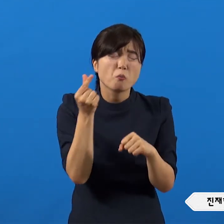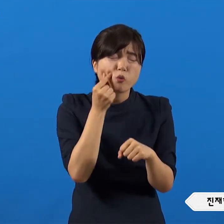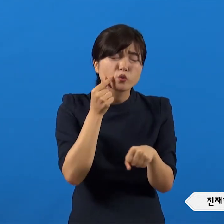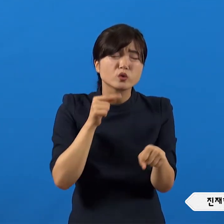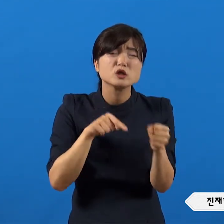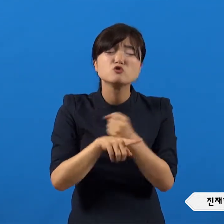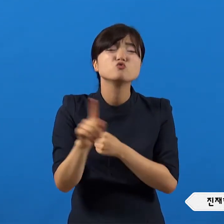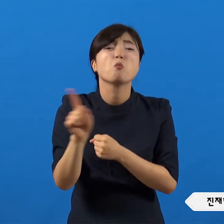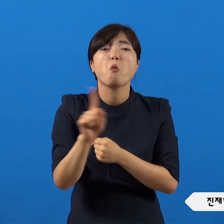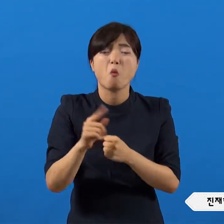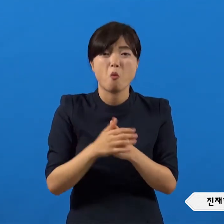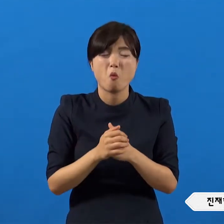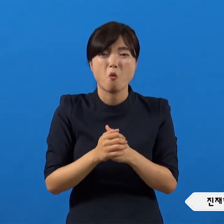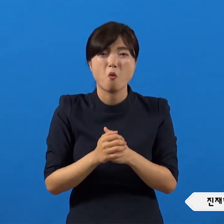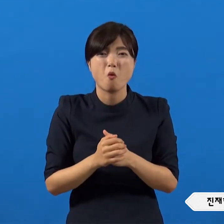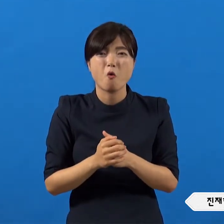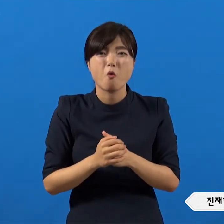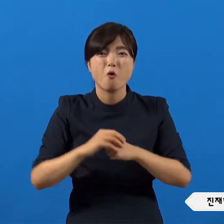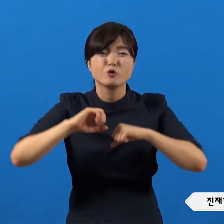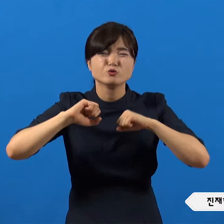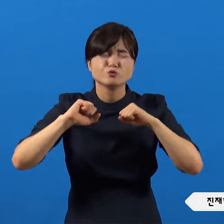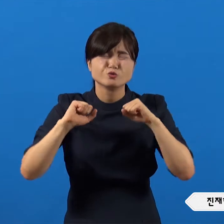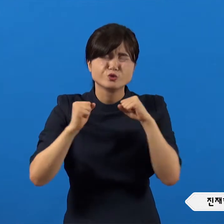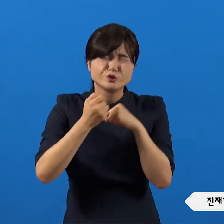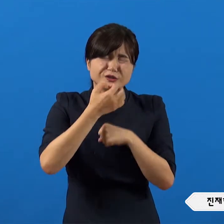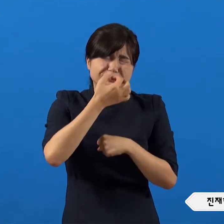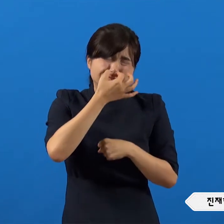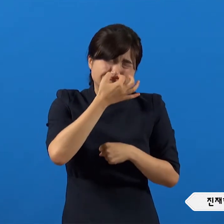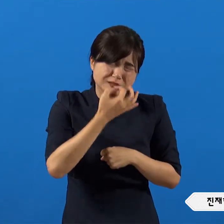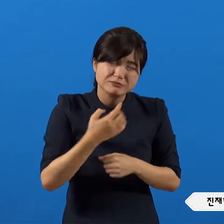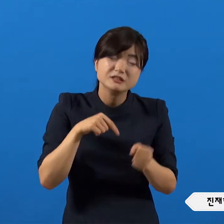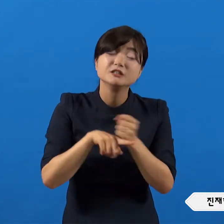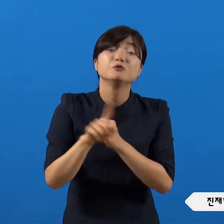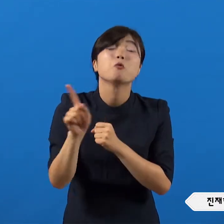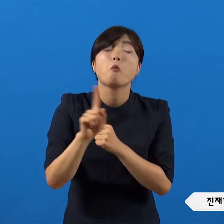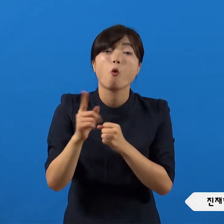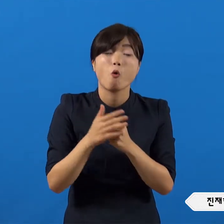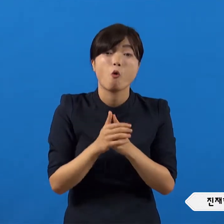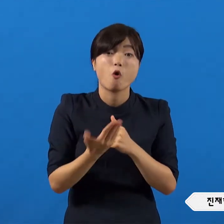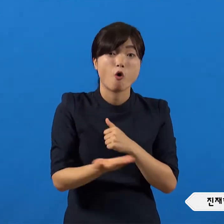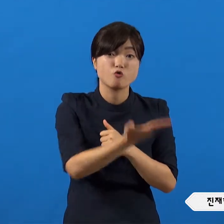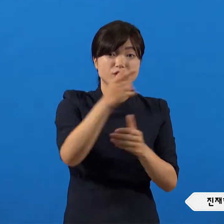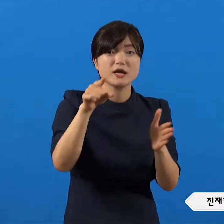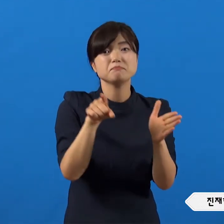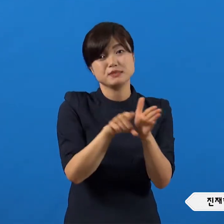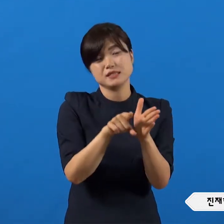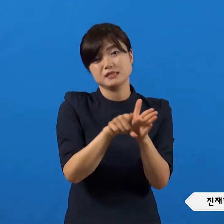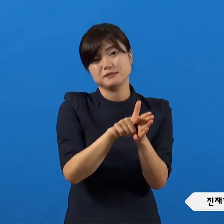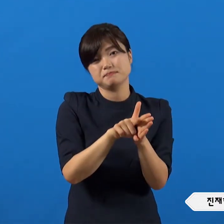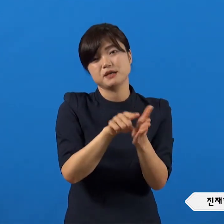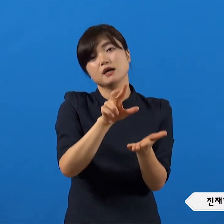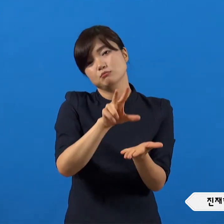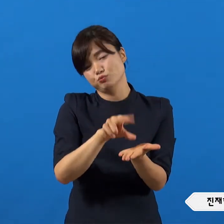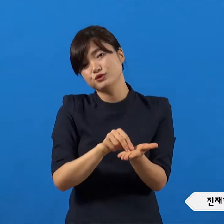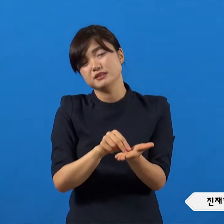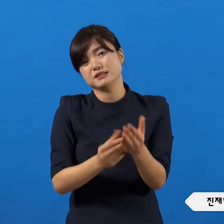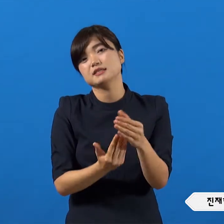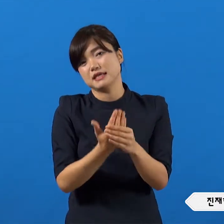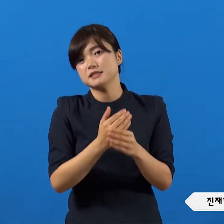이유, 순종하기 힘든 이유, 그것은 바로 우리 믿음의